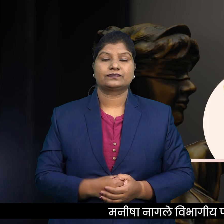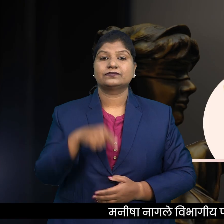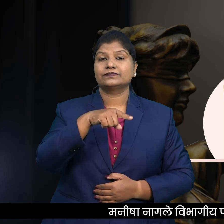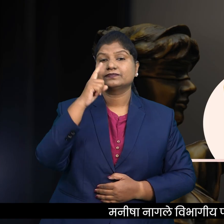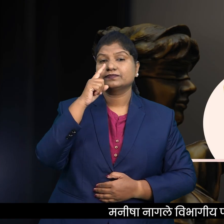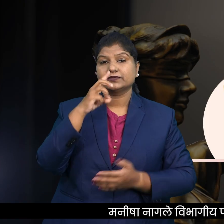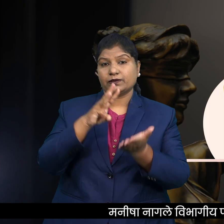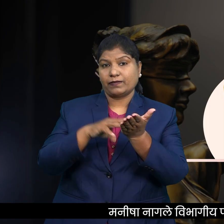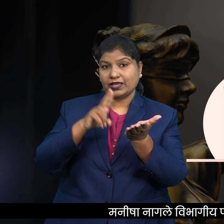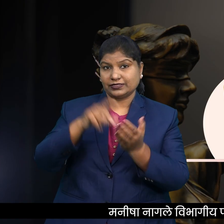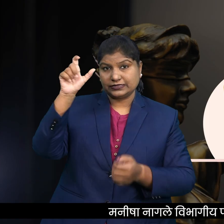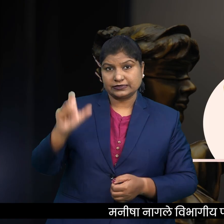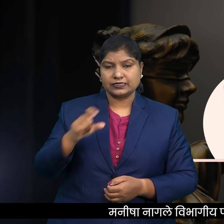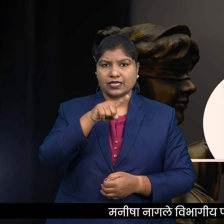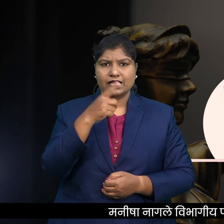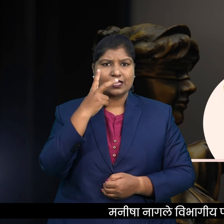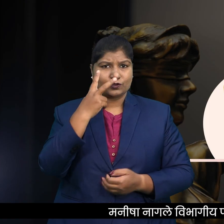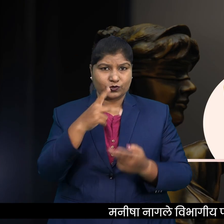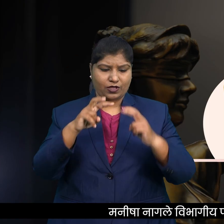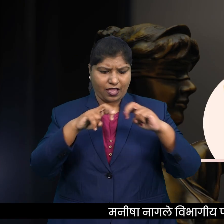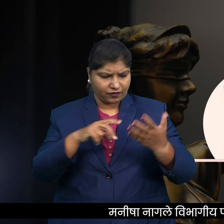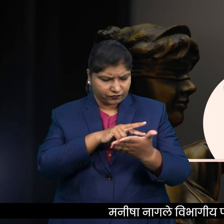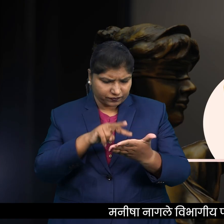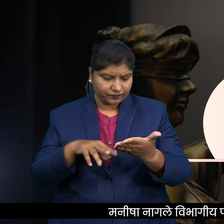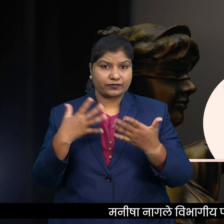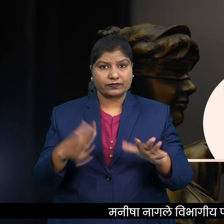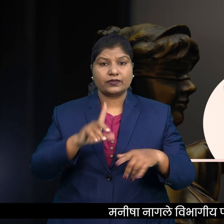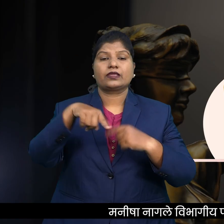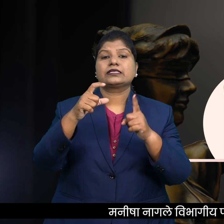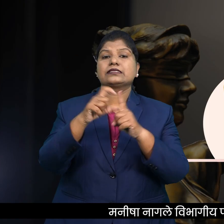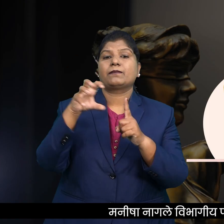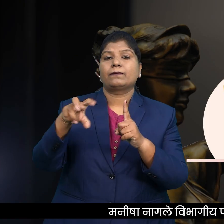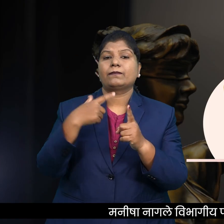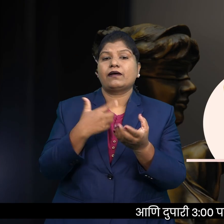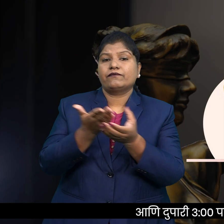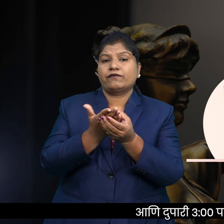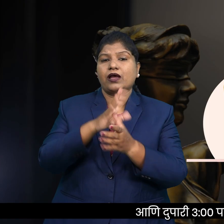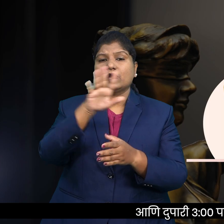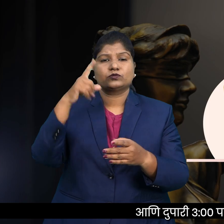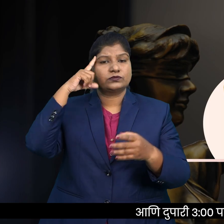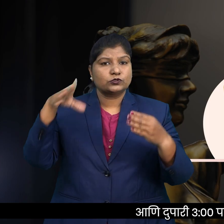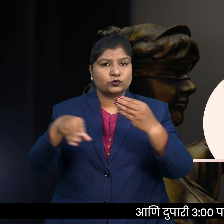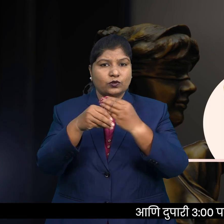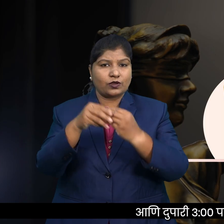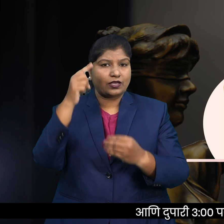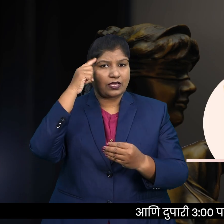मनीषा नागले विभागीय फाईल्सचे पुनरावलोकन करतात आधी